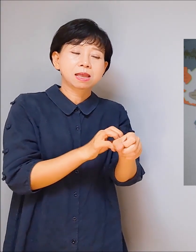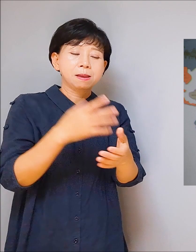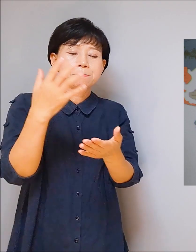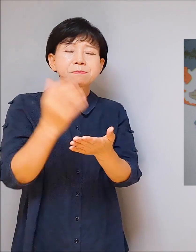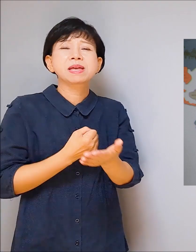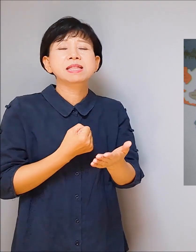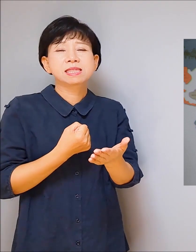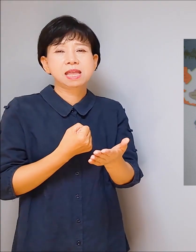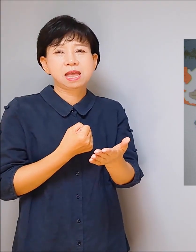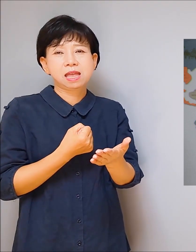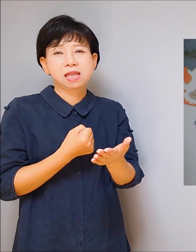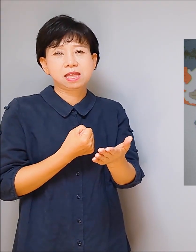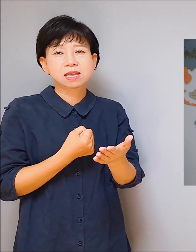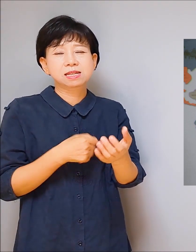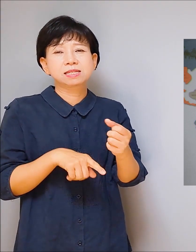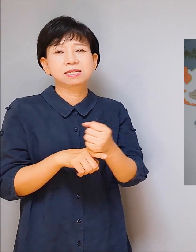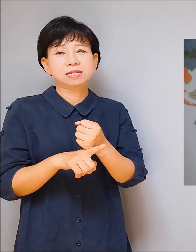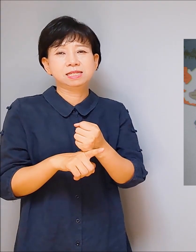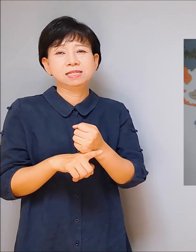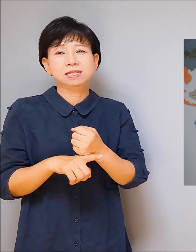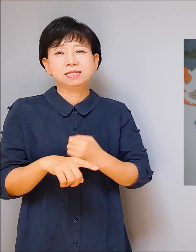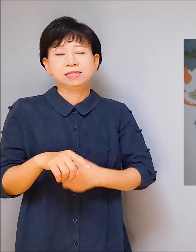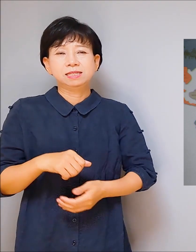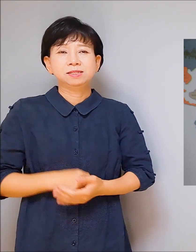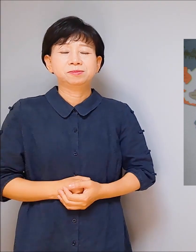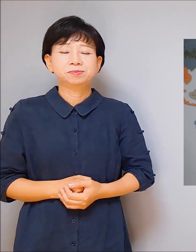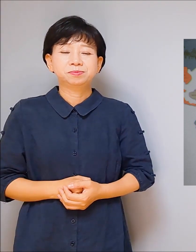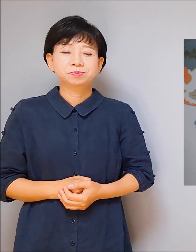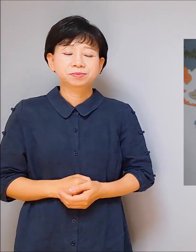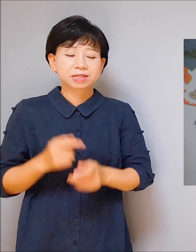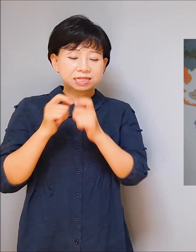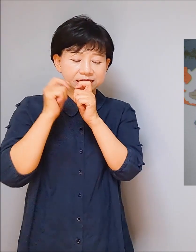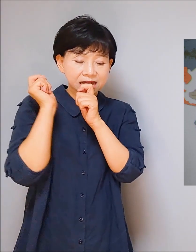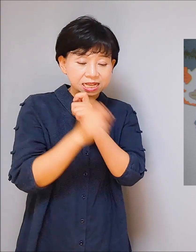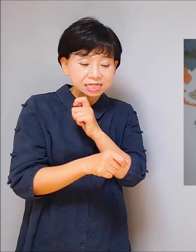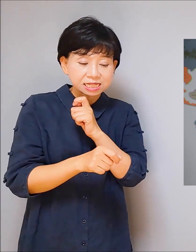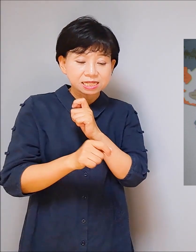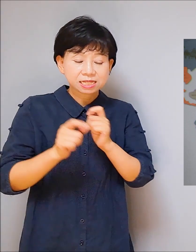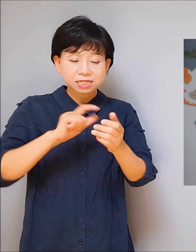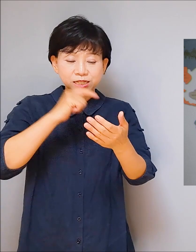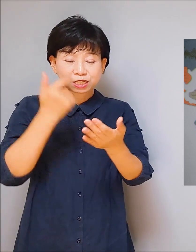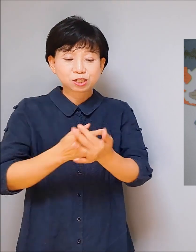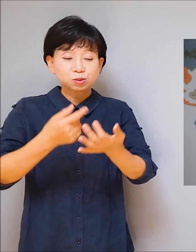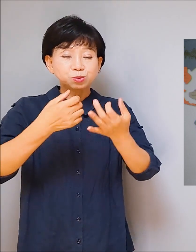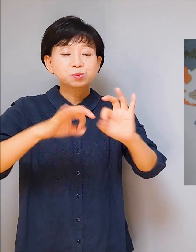빼앗는 자입니다. 야곱은 사기와 속임수로 남의 것을 빼앗는